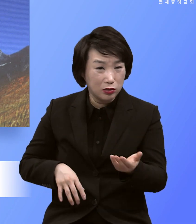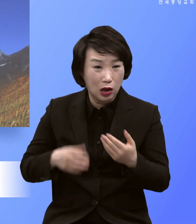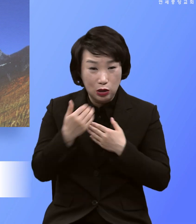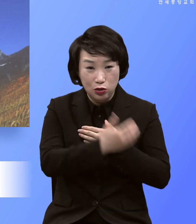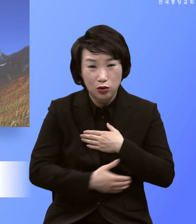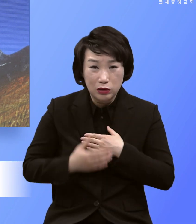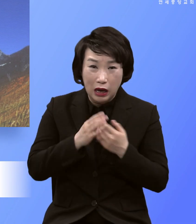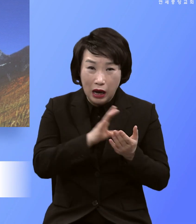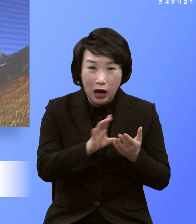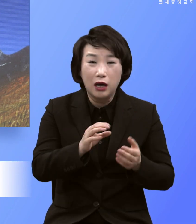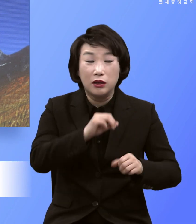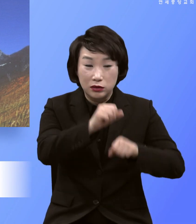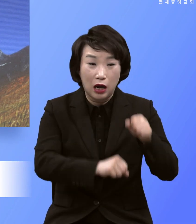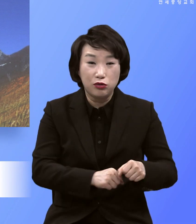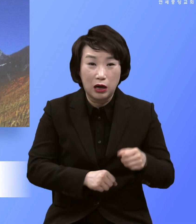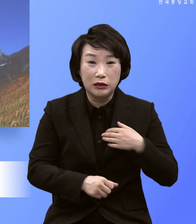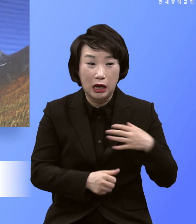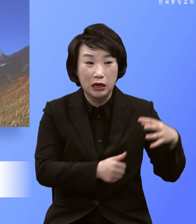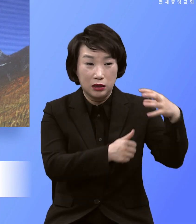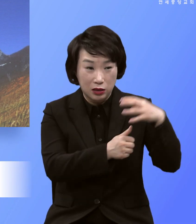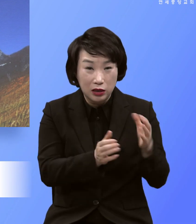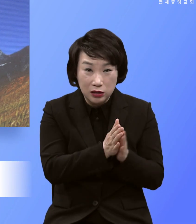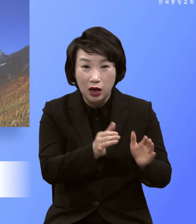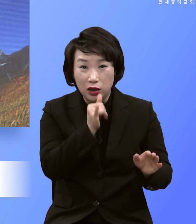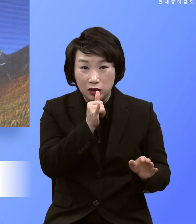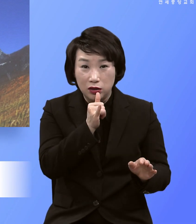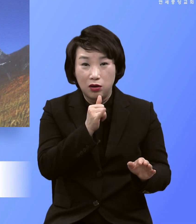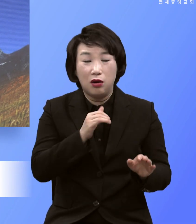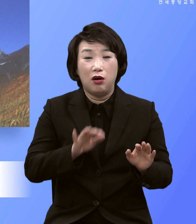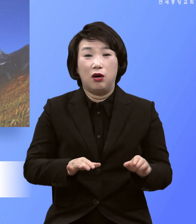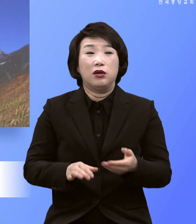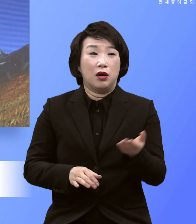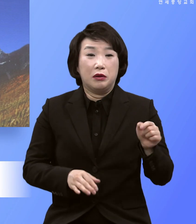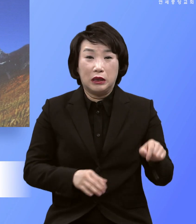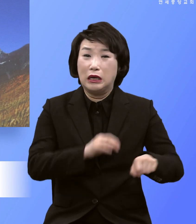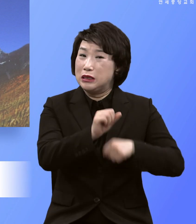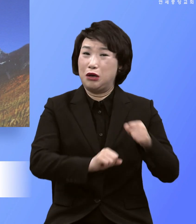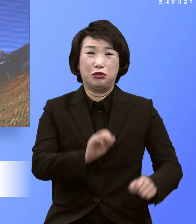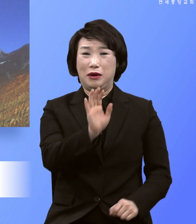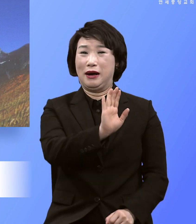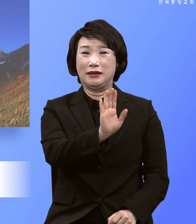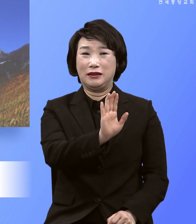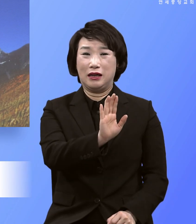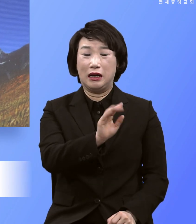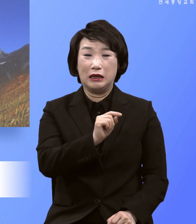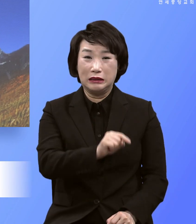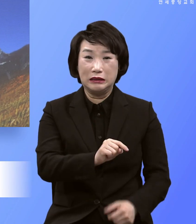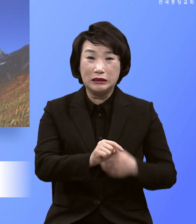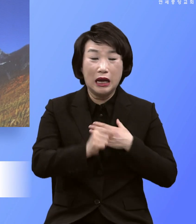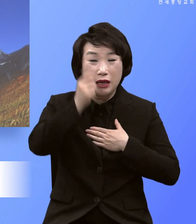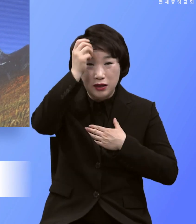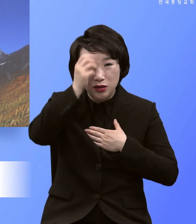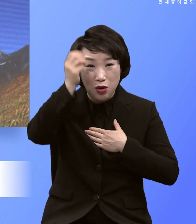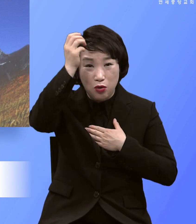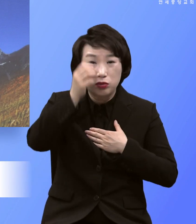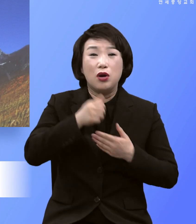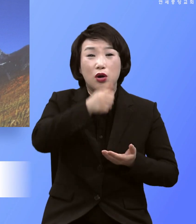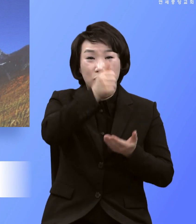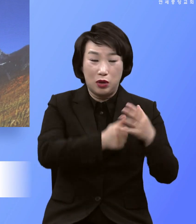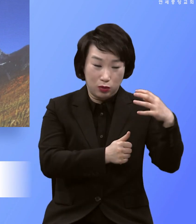육신의 방종의 자유가 나를 지배할 때 그것이 자유가 아니라 내 영혼은